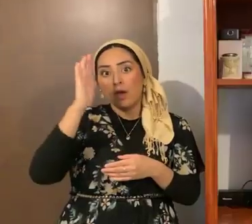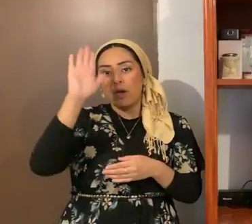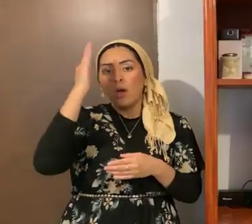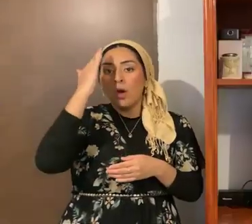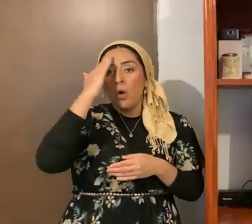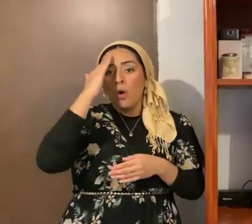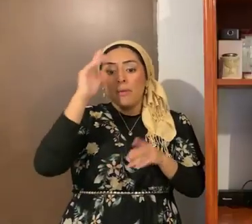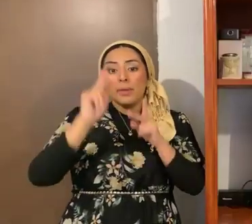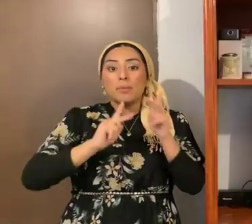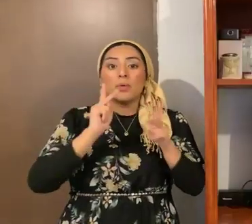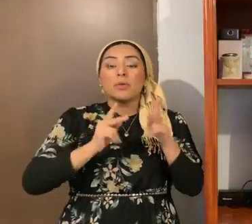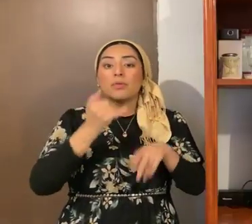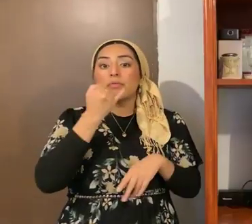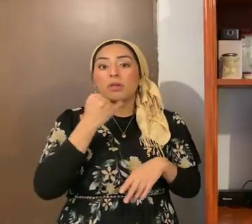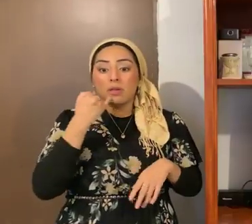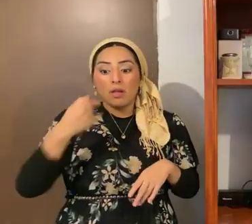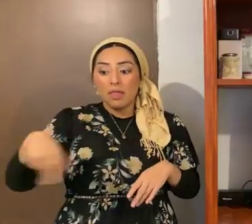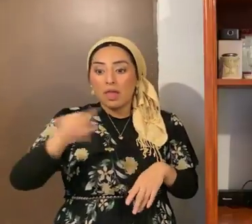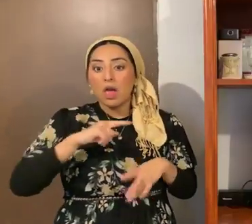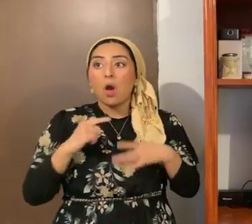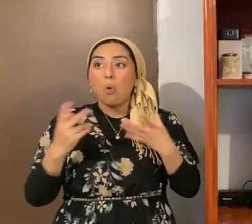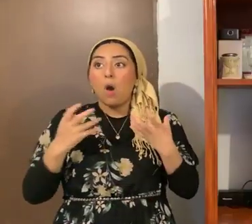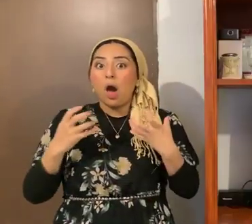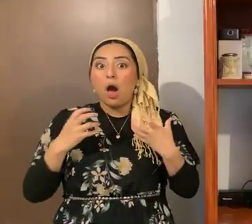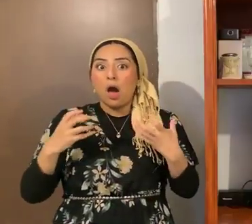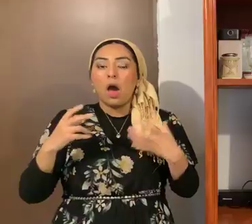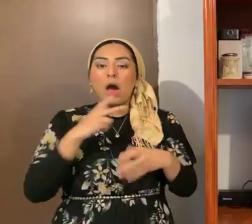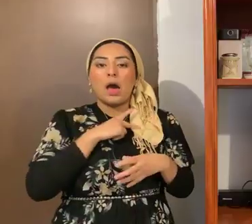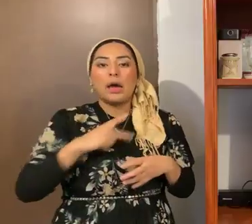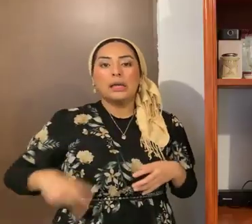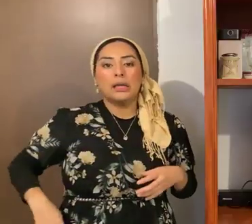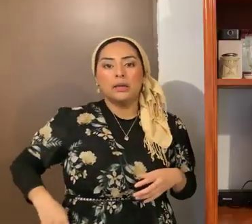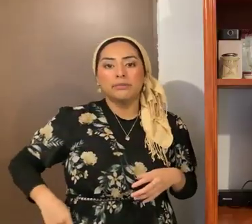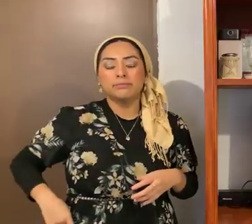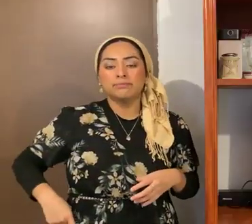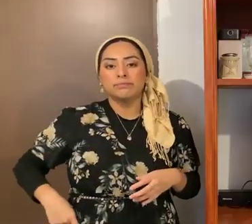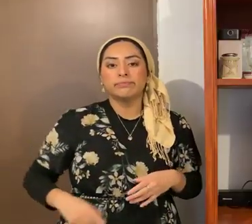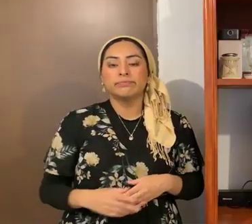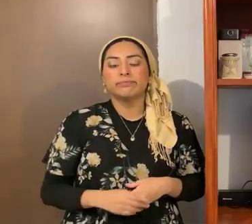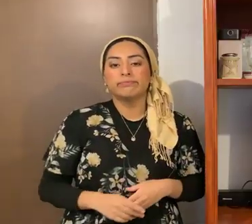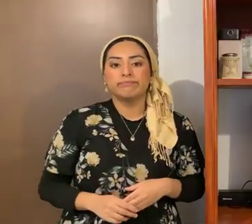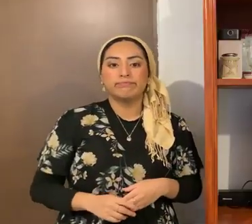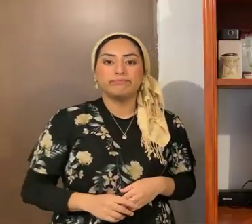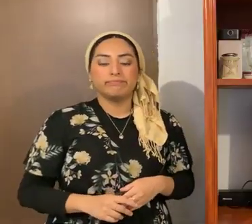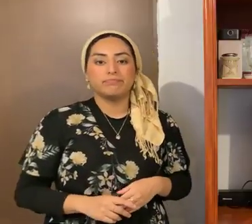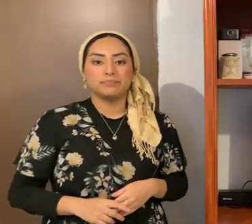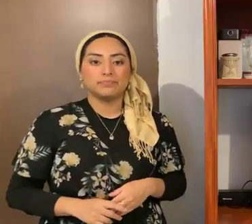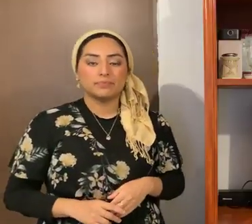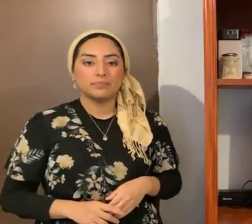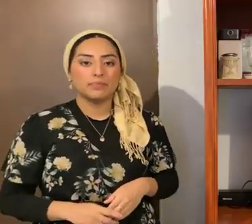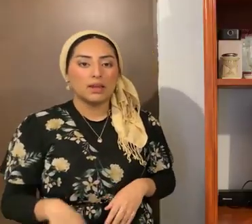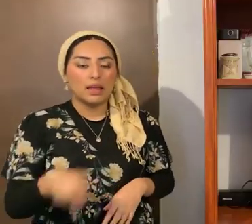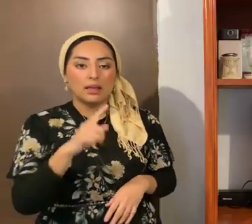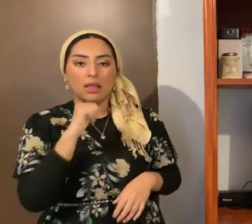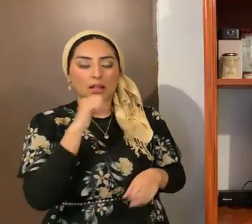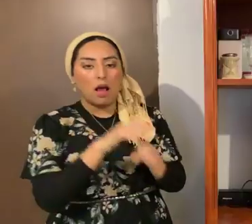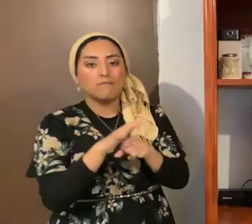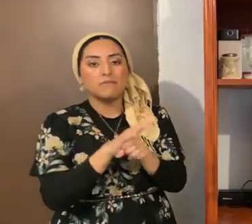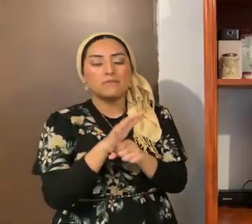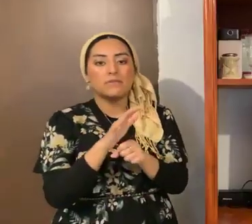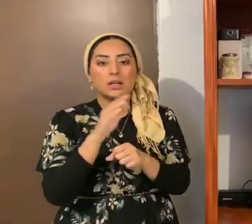sabía que el pueblo iba a pedir rey, pediría rey. No les bastaba